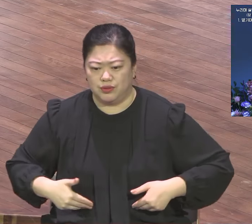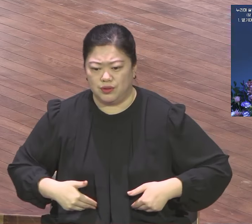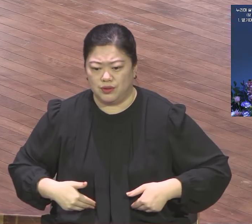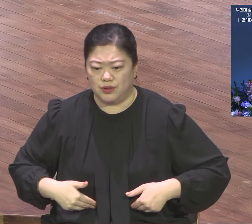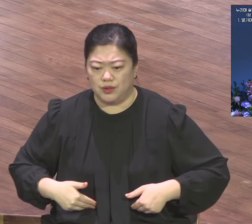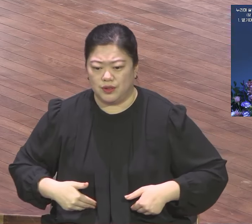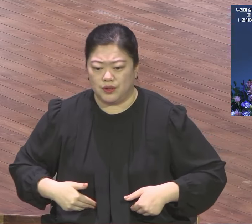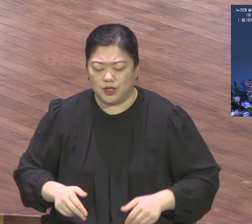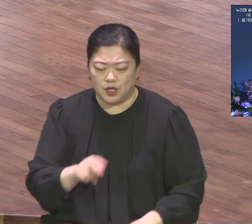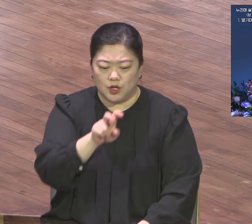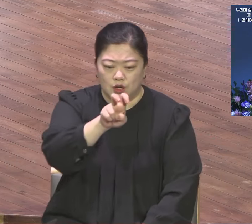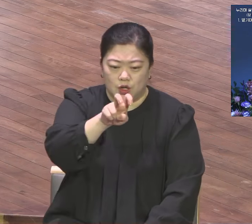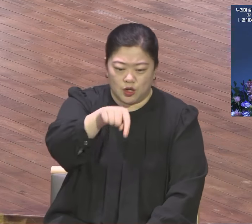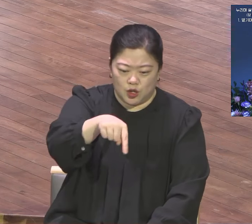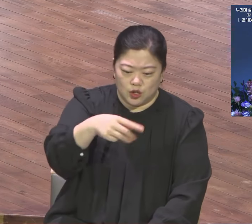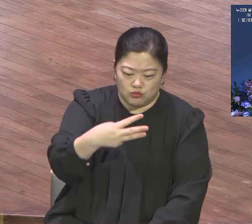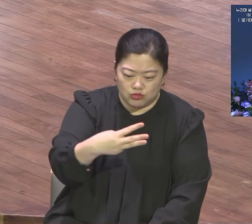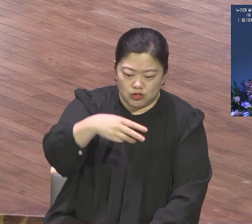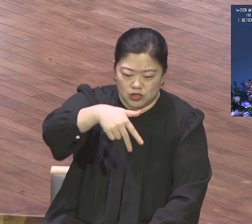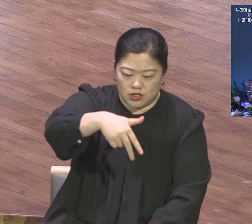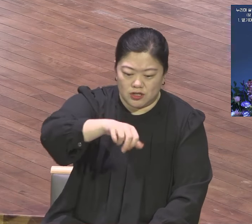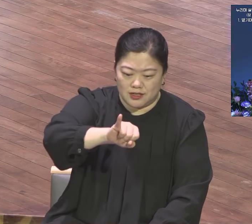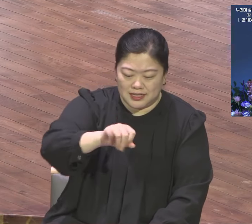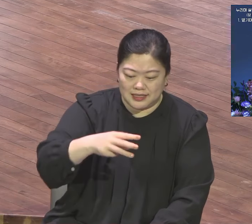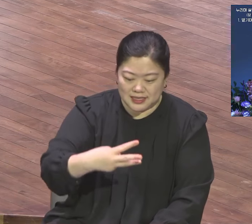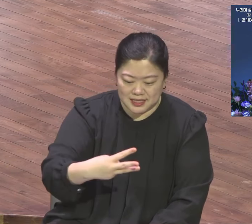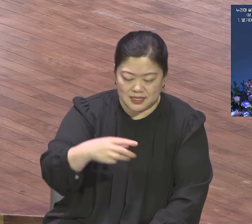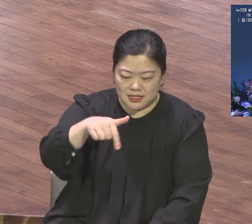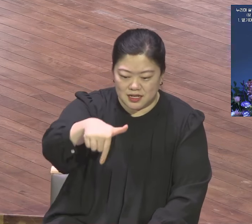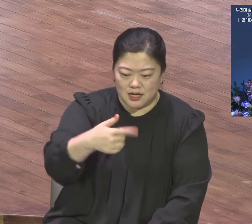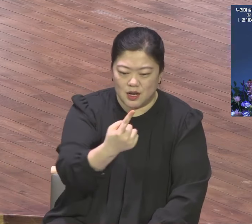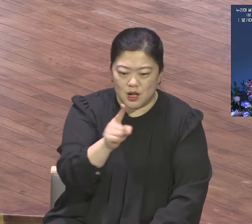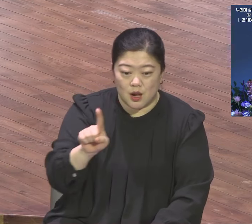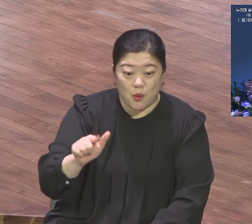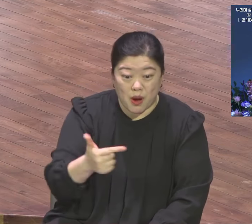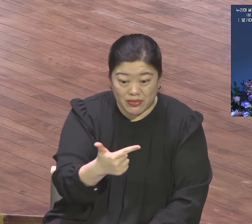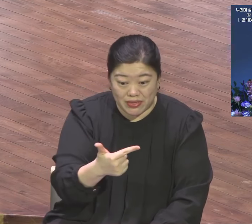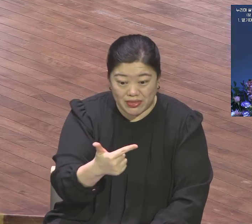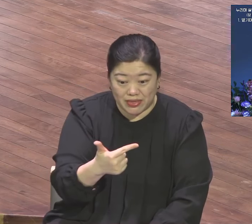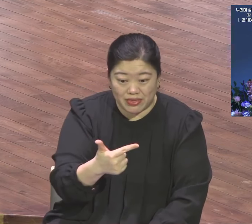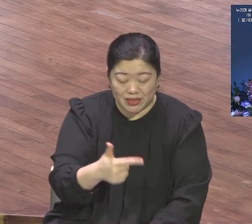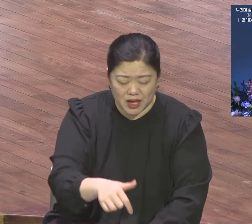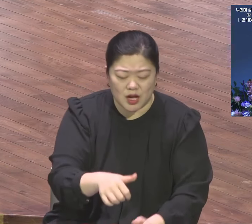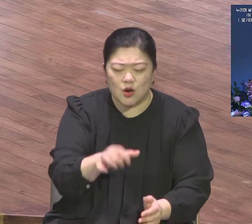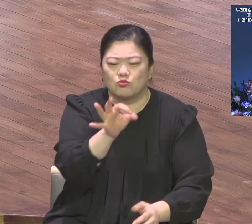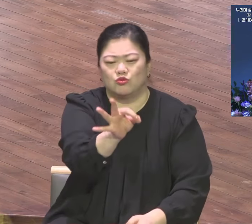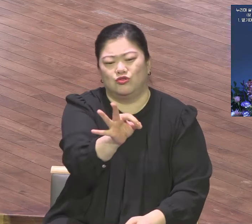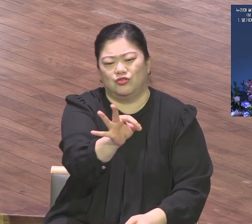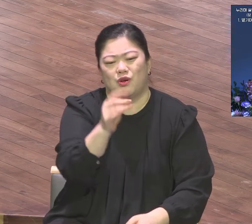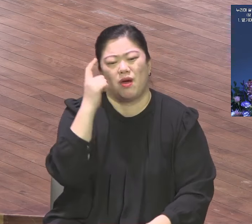물질 헌금관 연계가 딱 되어 있다니까. 요즘 제가 헌금에 대해서 거의 설교를 안 하죠.